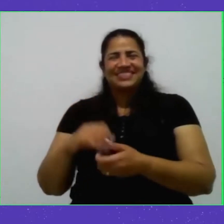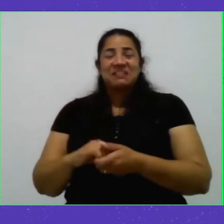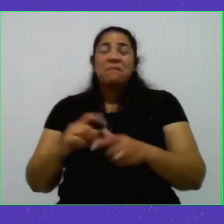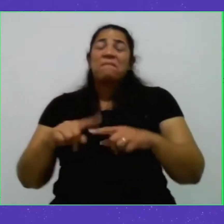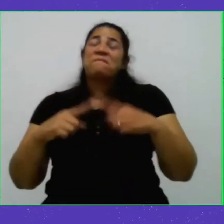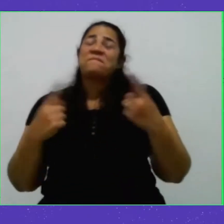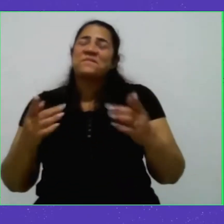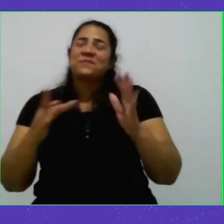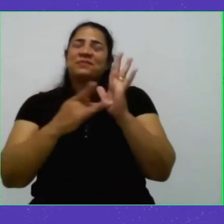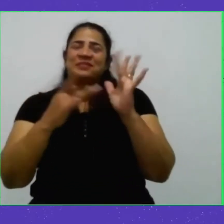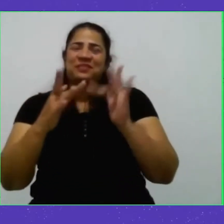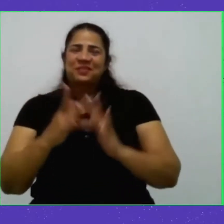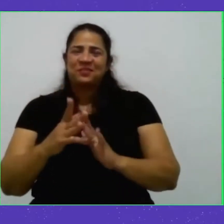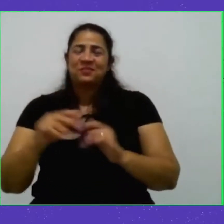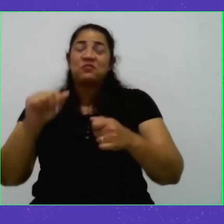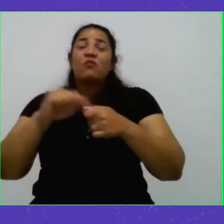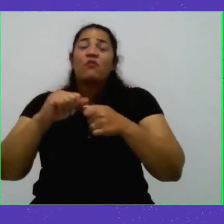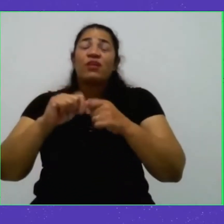Por isso que é bom ler a Bíblia, né?